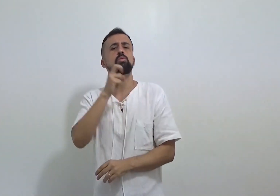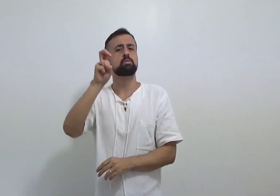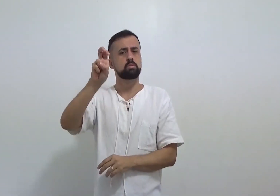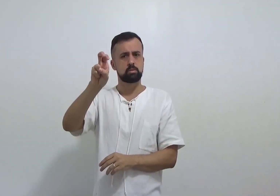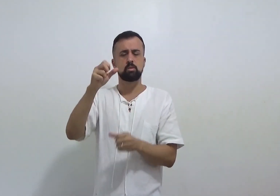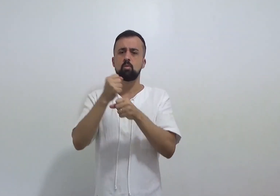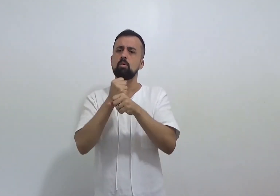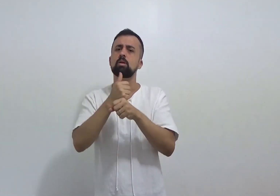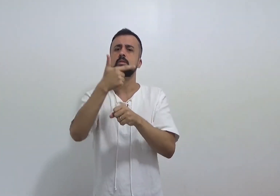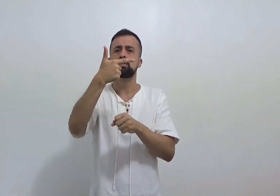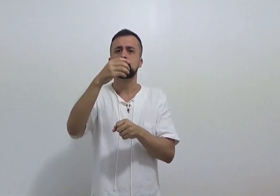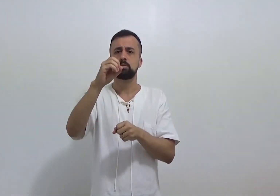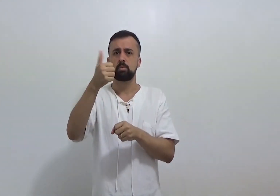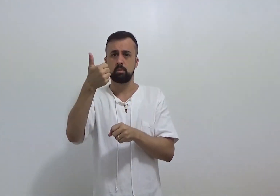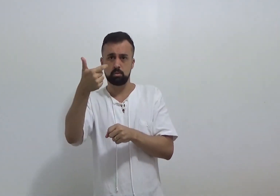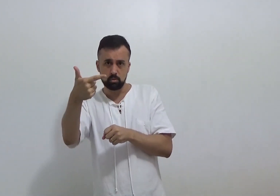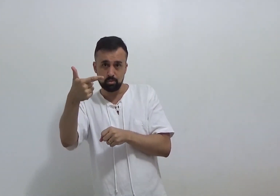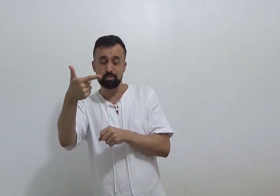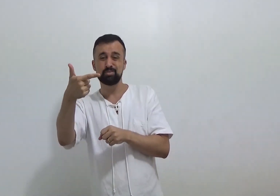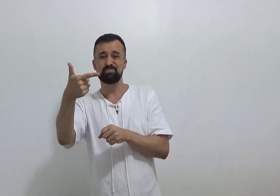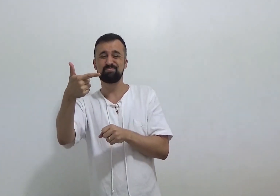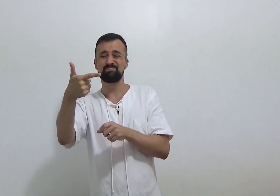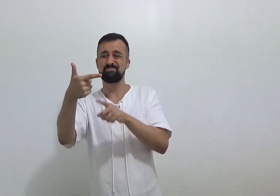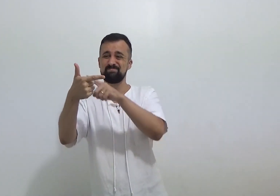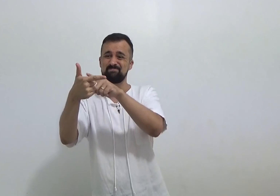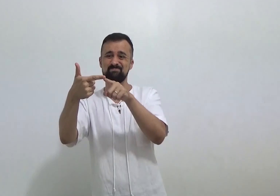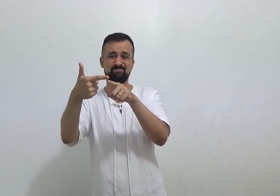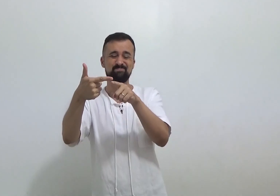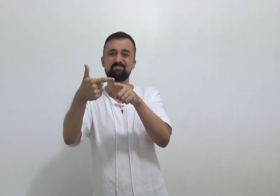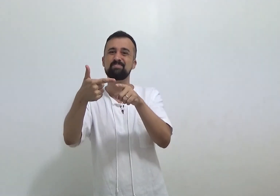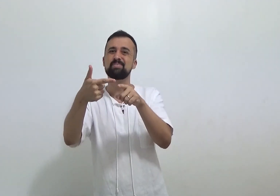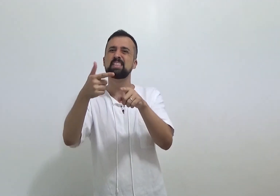é a Resolução número 5 de 2012.